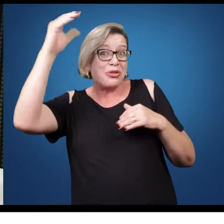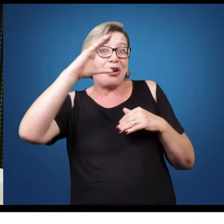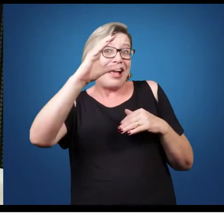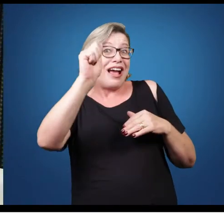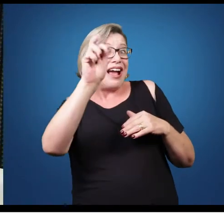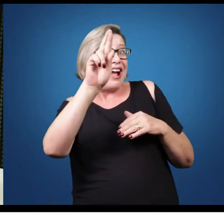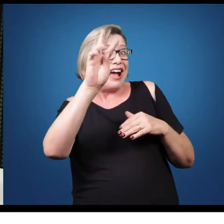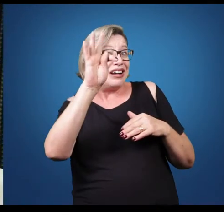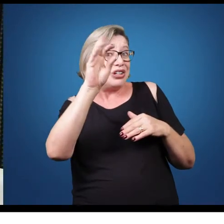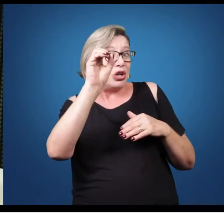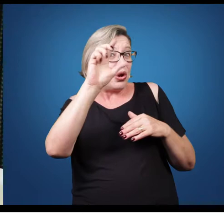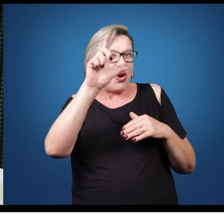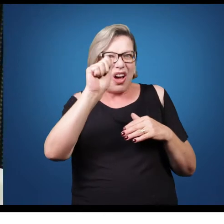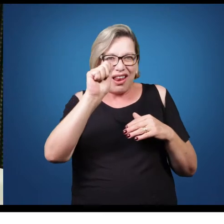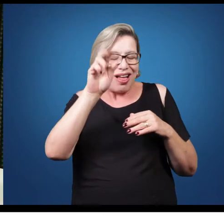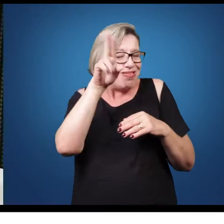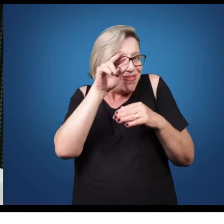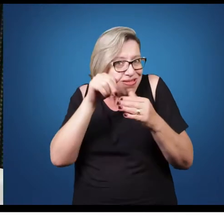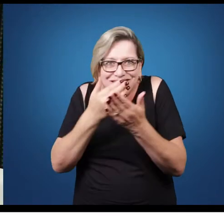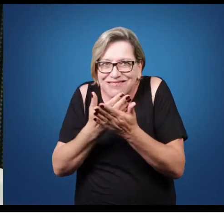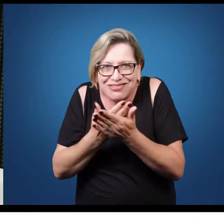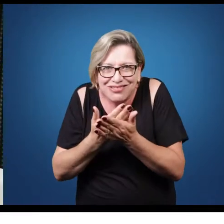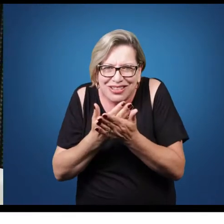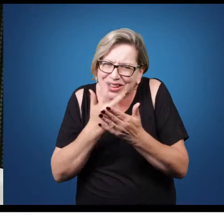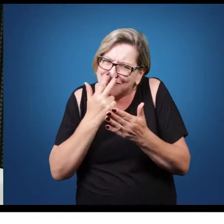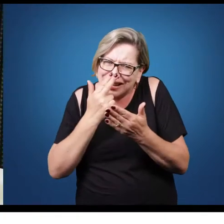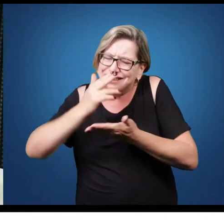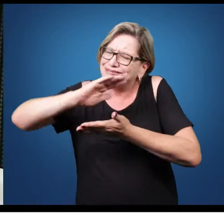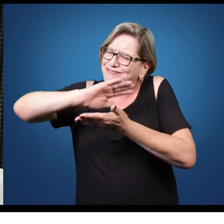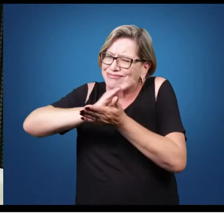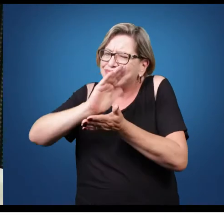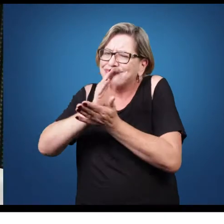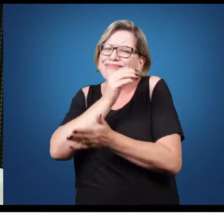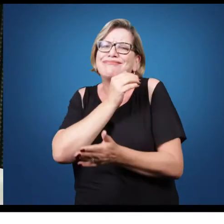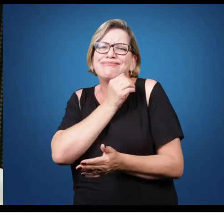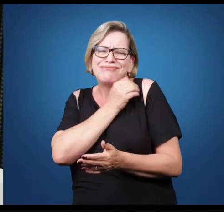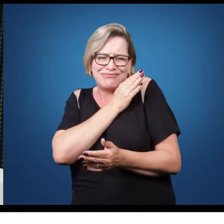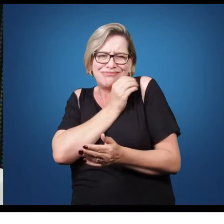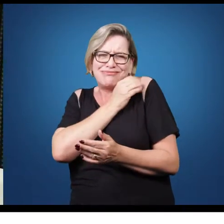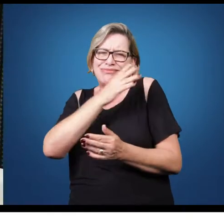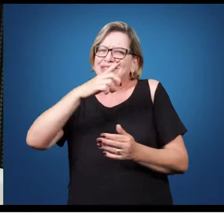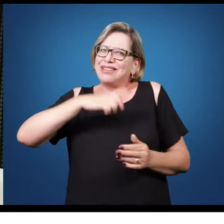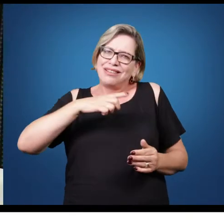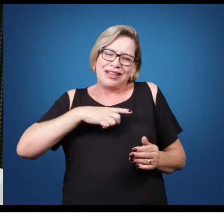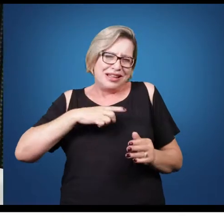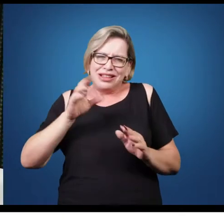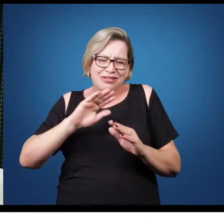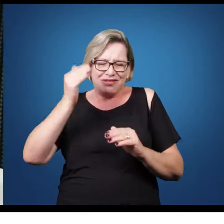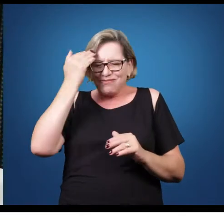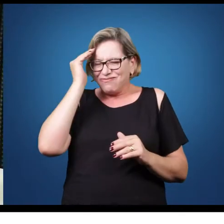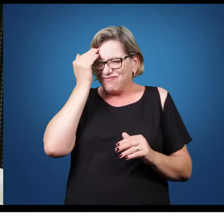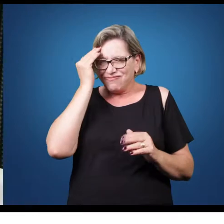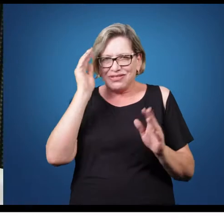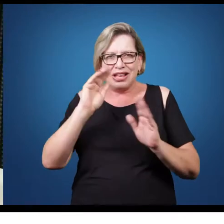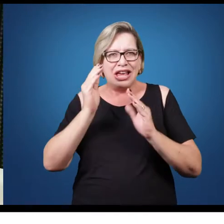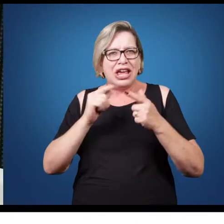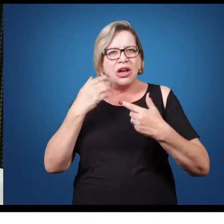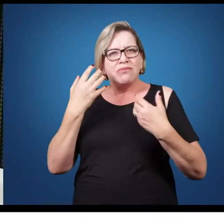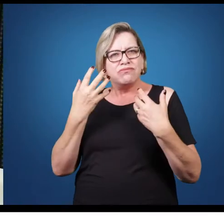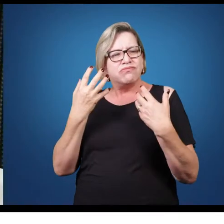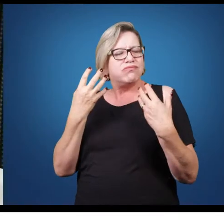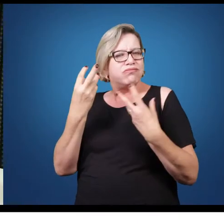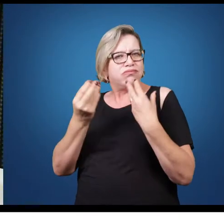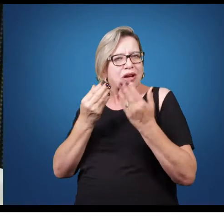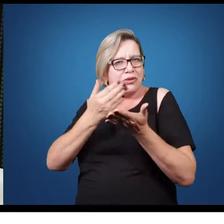né é uma má no entanto extremamente preconceituosa que não não ajuda em nada é compreender é preciso dividir